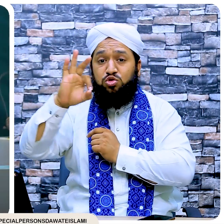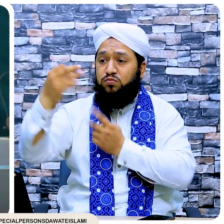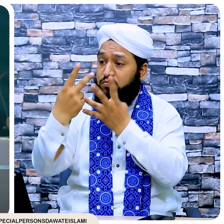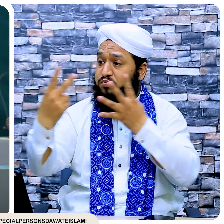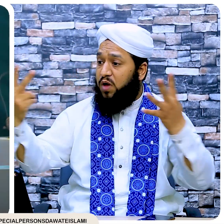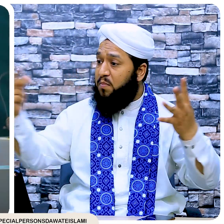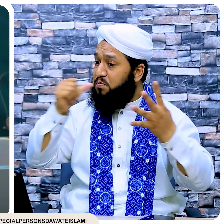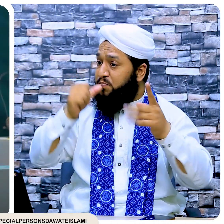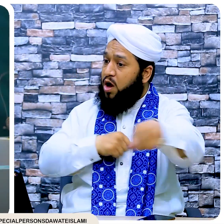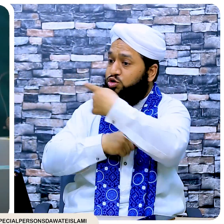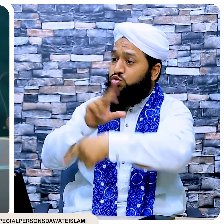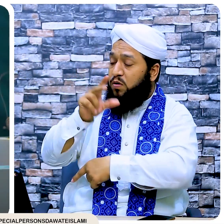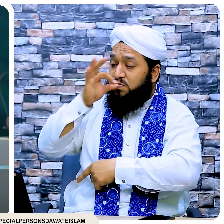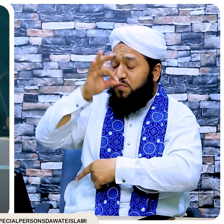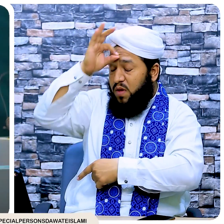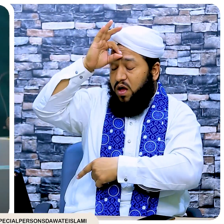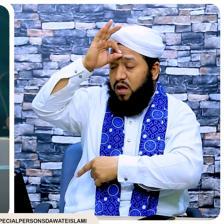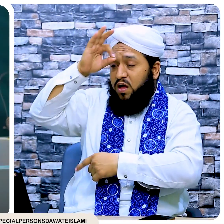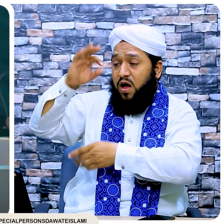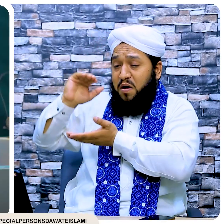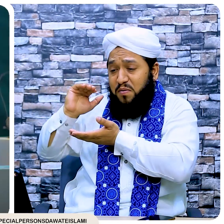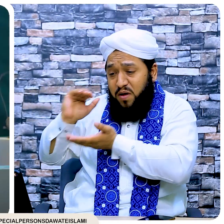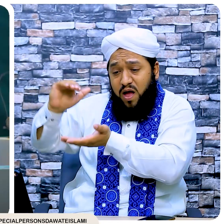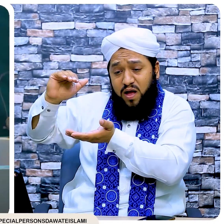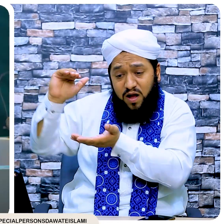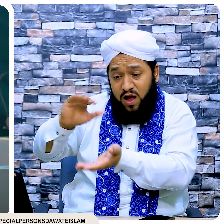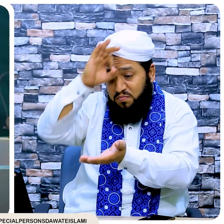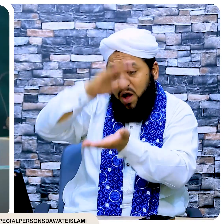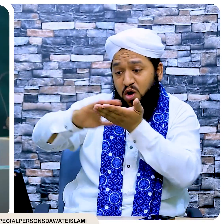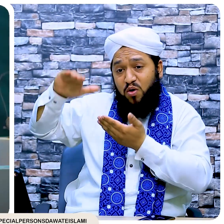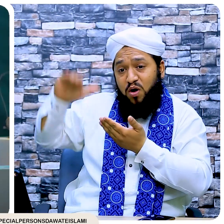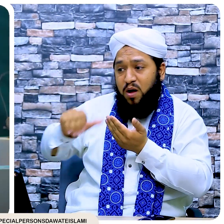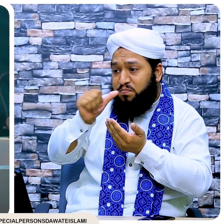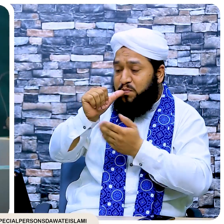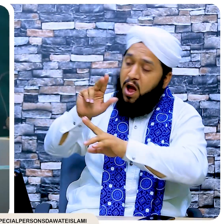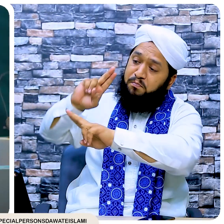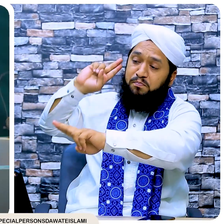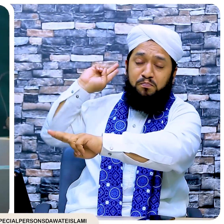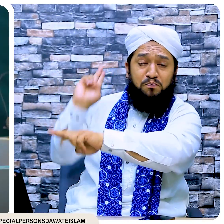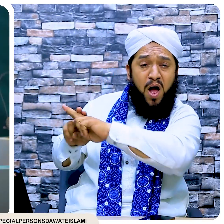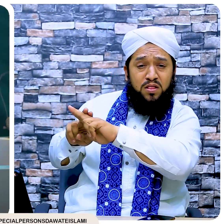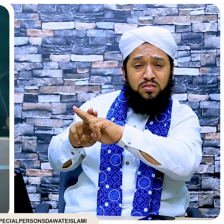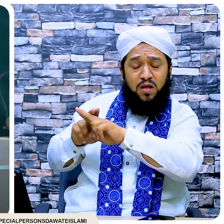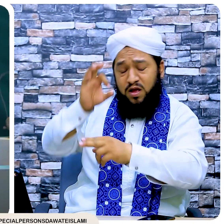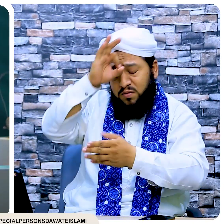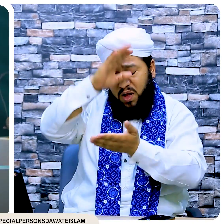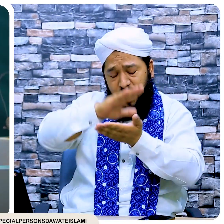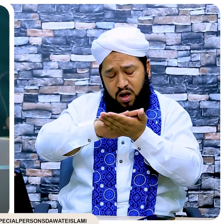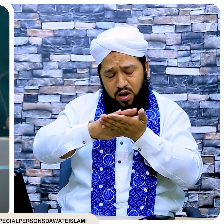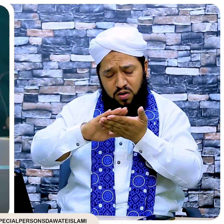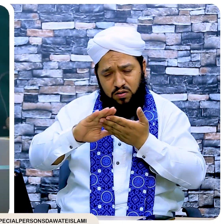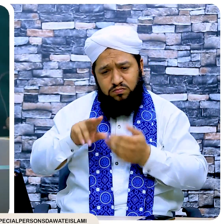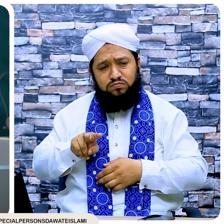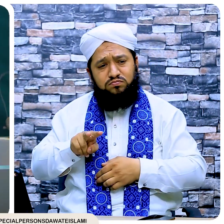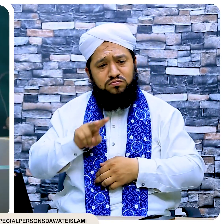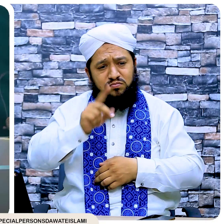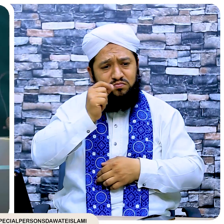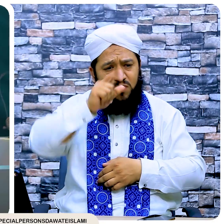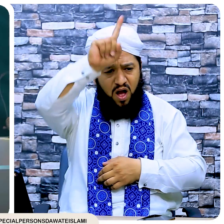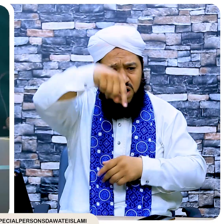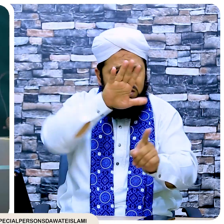صلی اللہ تعالی علیہ وسلم کے نواسے امام حسین پر پانی بند کر دیا۔ امام رضی اللہ تعالیٰ عنہ نے ابن سعد کو بلا